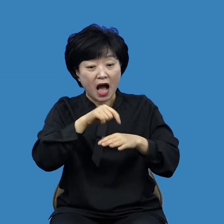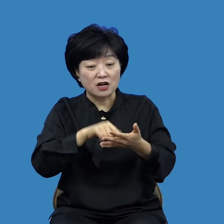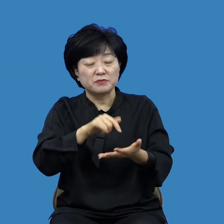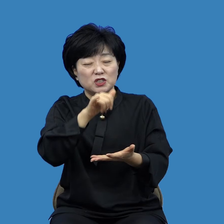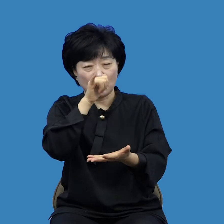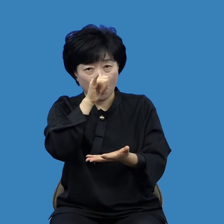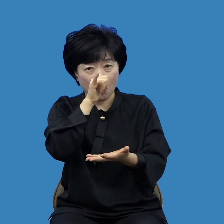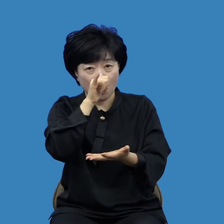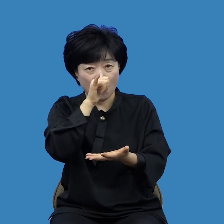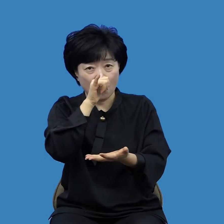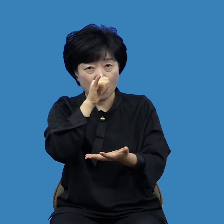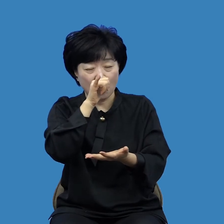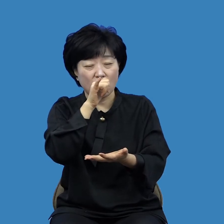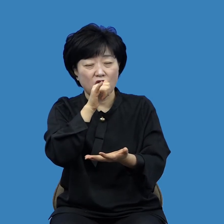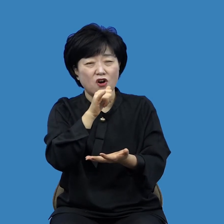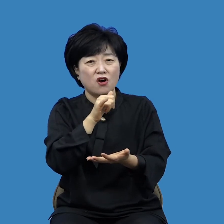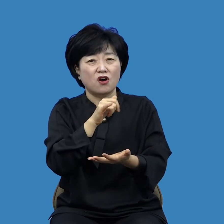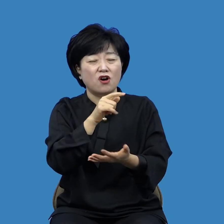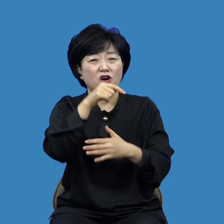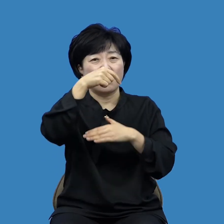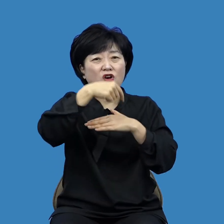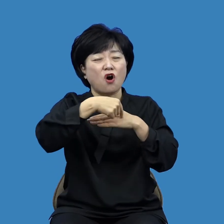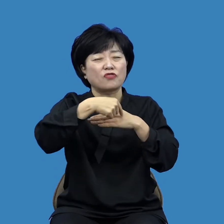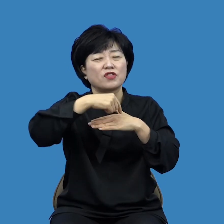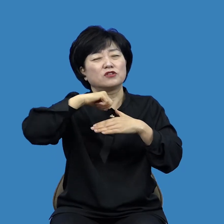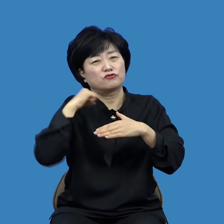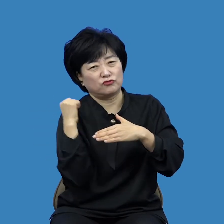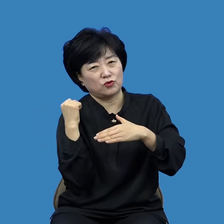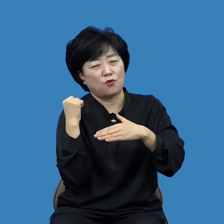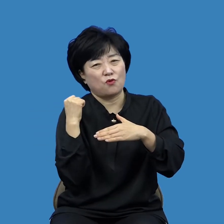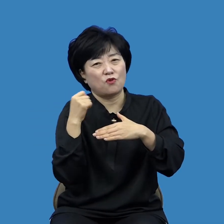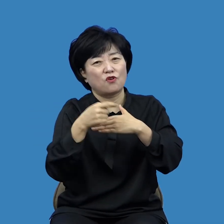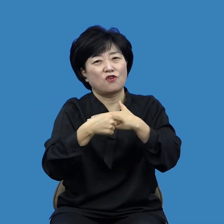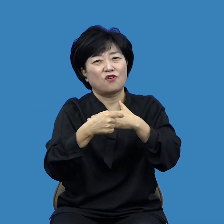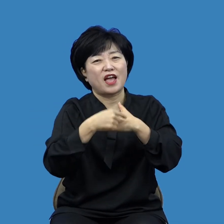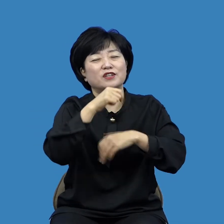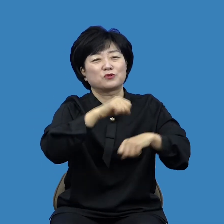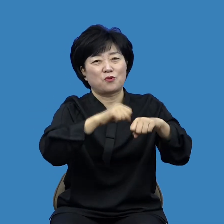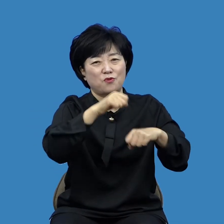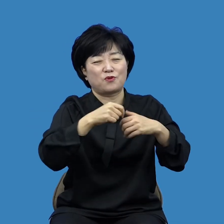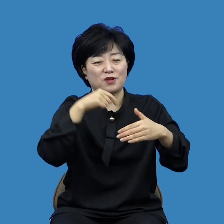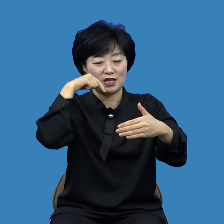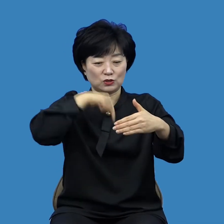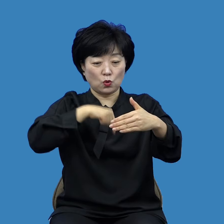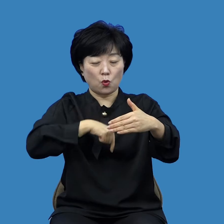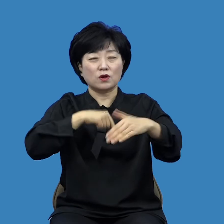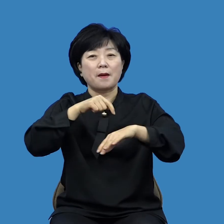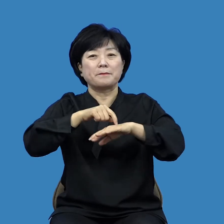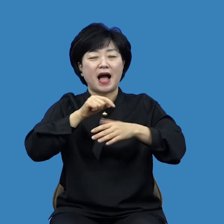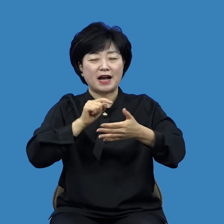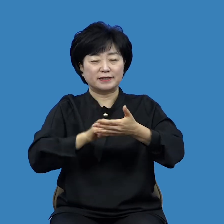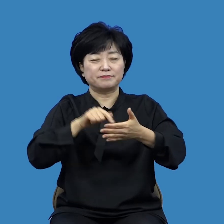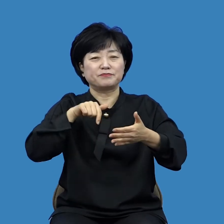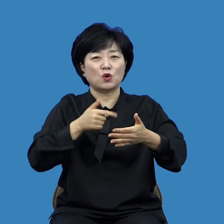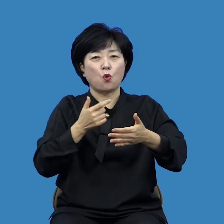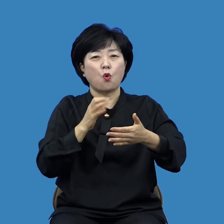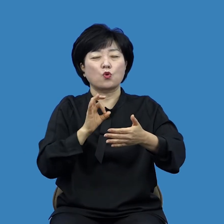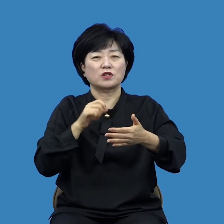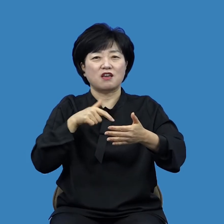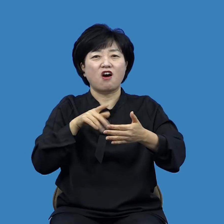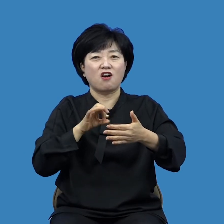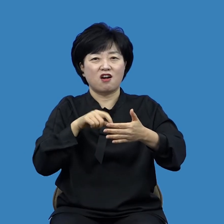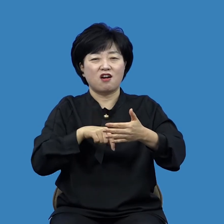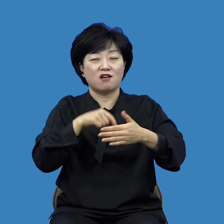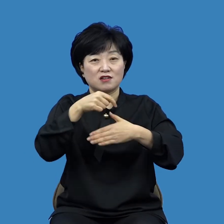하는 건 조금 더 우리 마음에 대한 거라면, 순종이라고 하는 것은 조금 더 드러나는 행동에 대한 거예요. 이거 해라, 하지 말아라. 그랬을 때 아무리 마음이